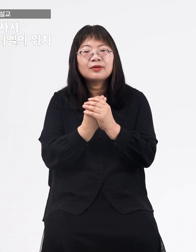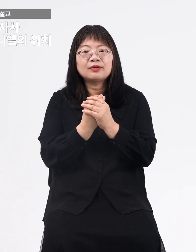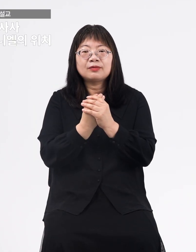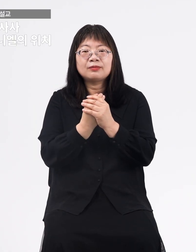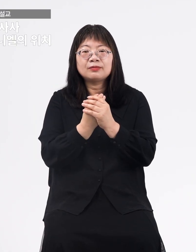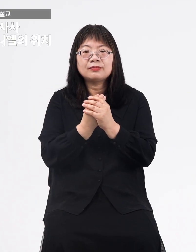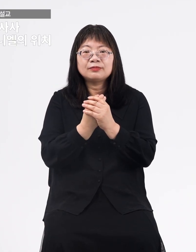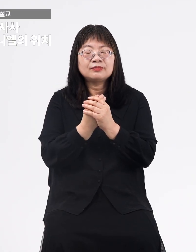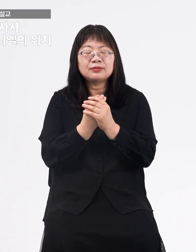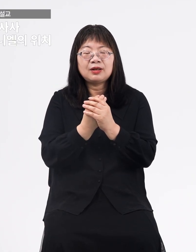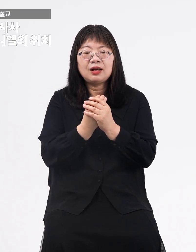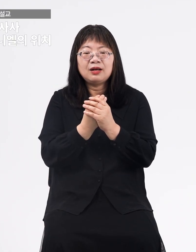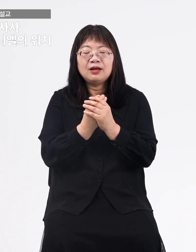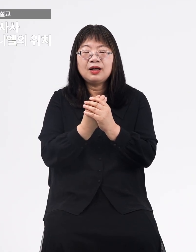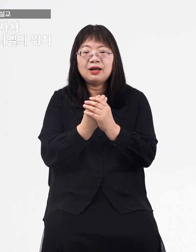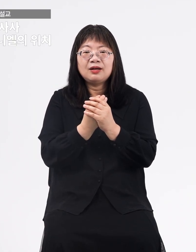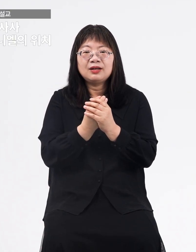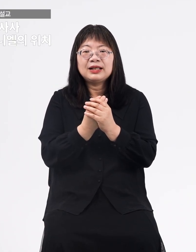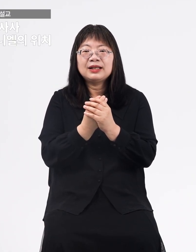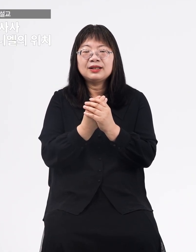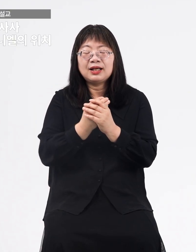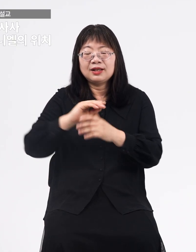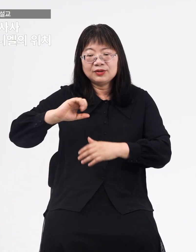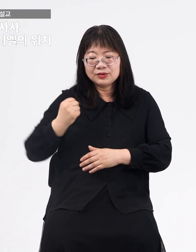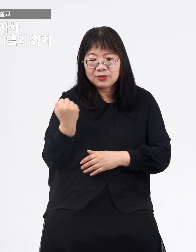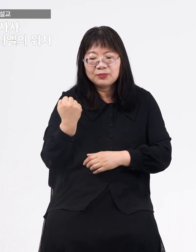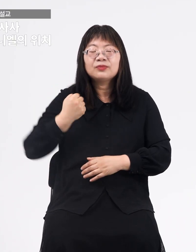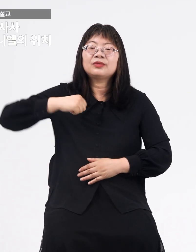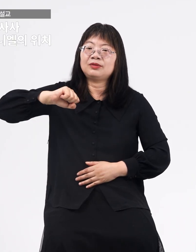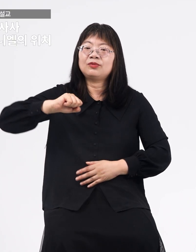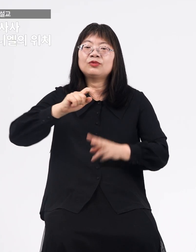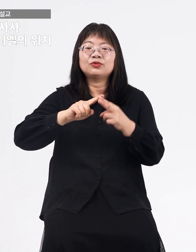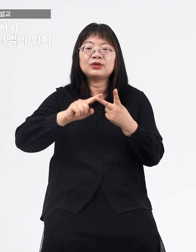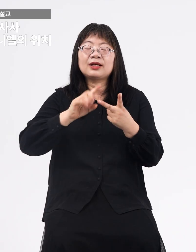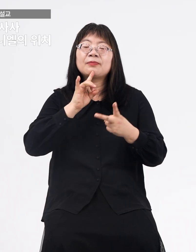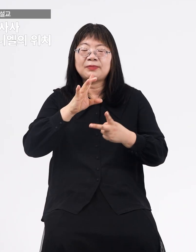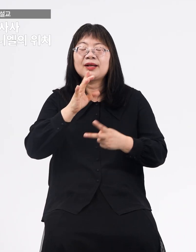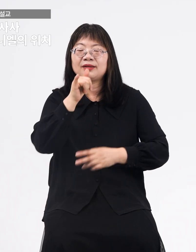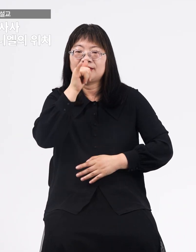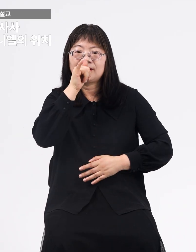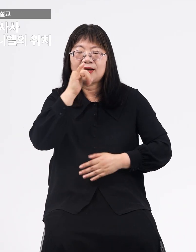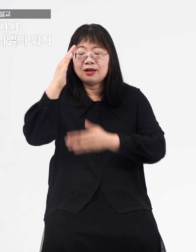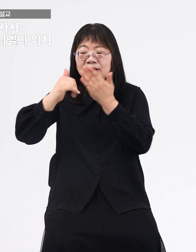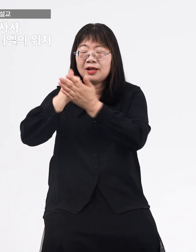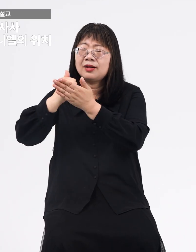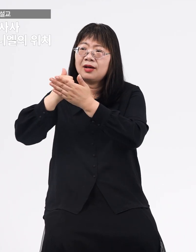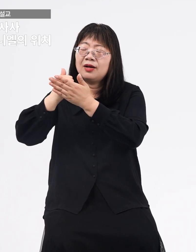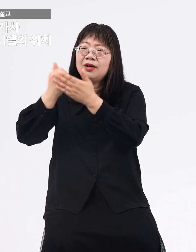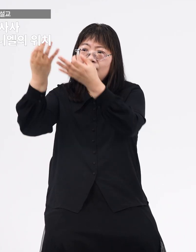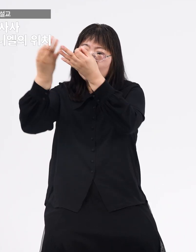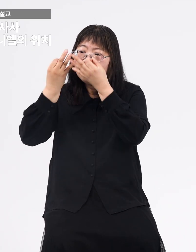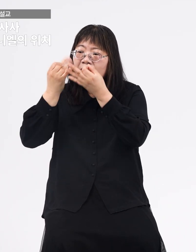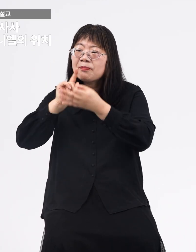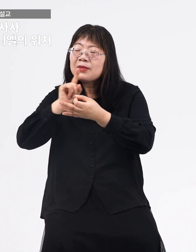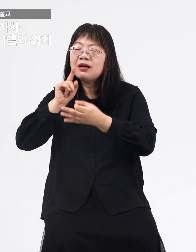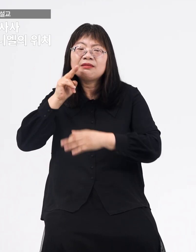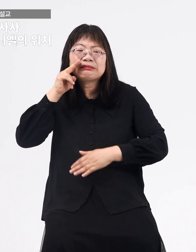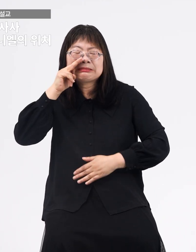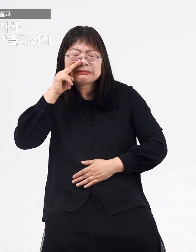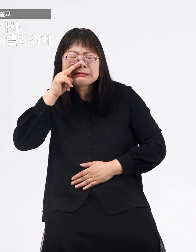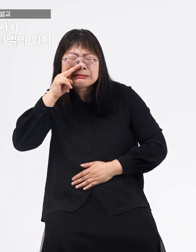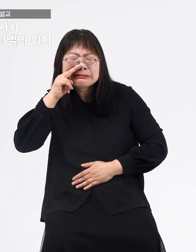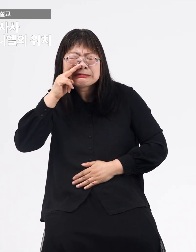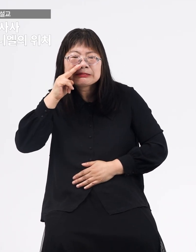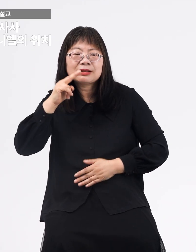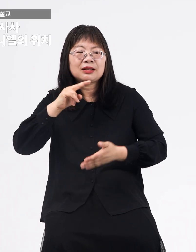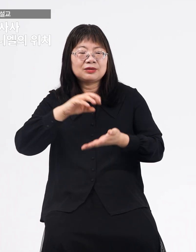아니면 전무입니다. 하나님이 우리를 향해서 어떻게 표현하셨는가 하니 질투하기까지 우리를